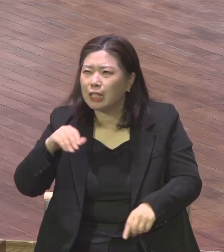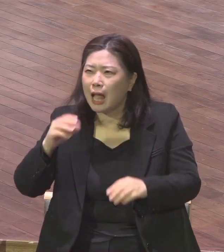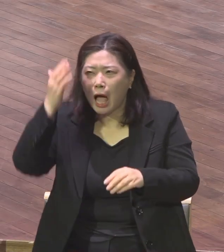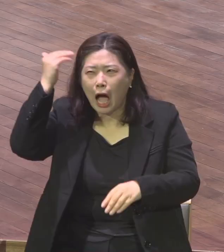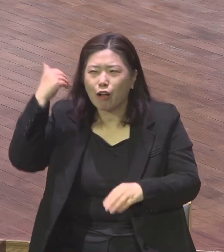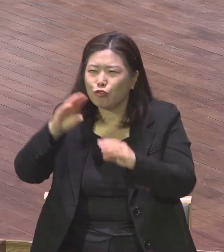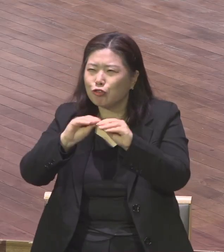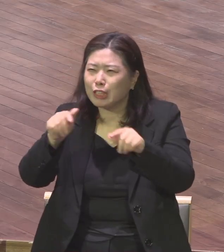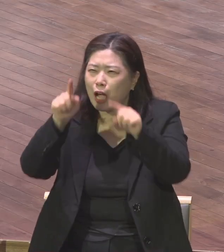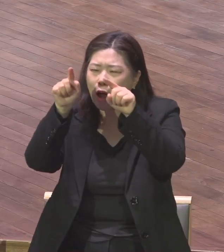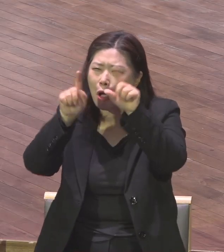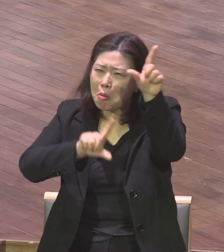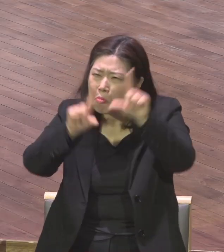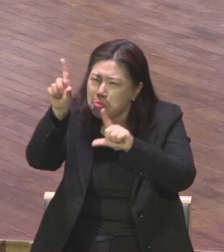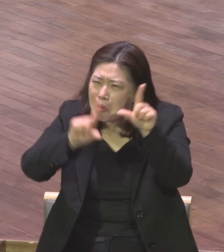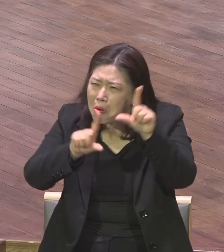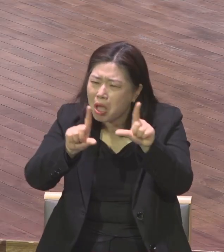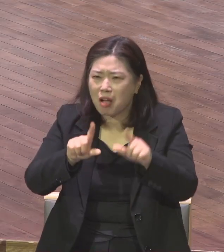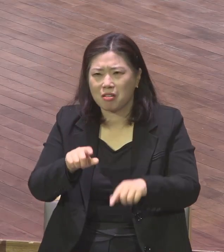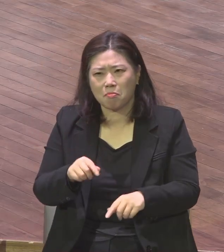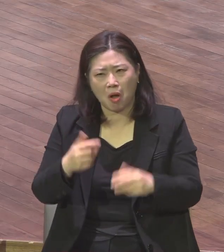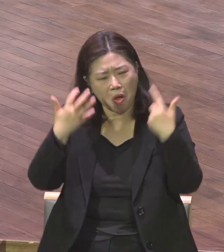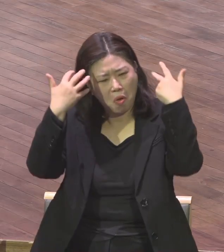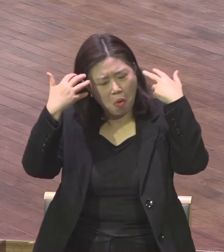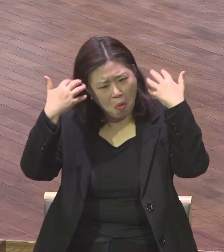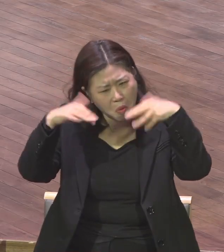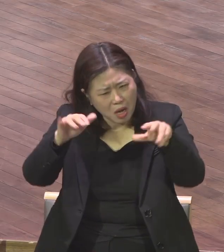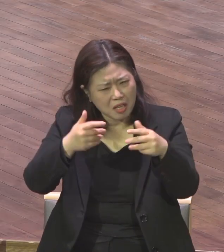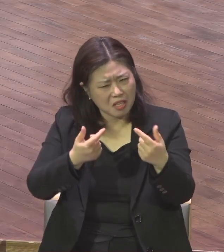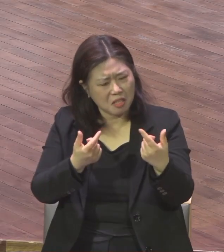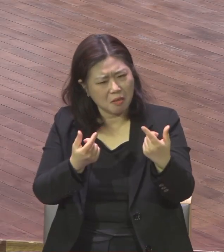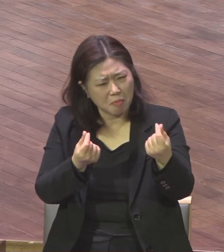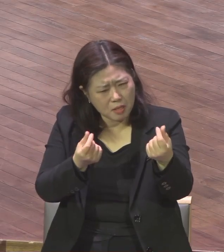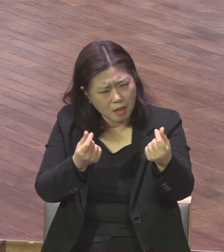하고 토끼를 닮았다라고 하고